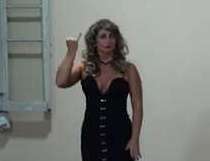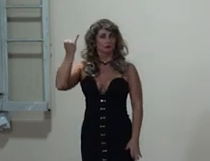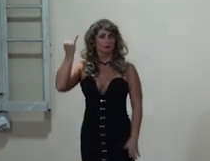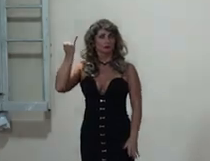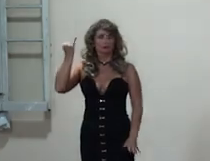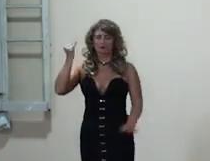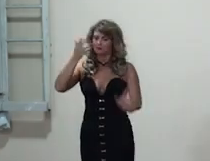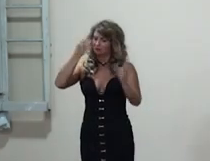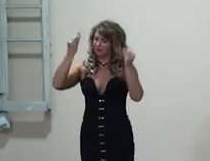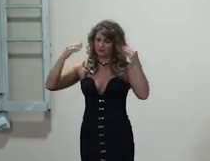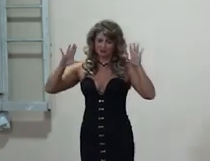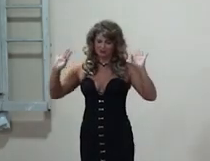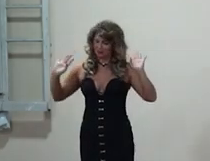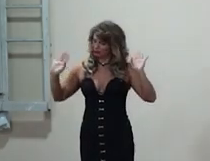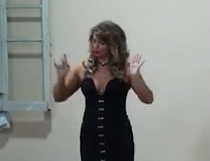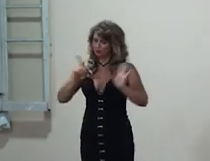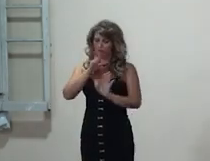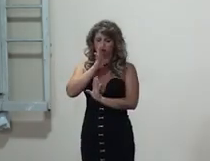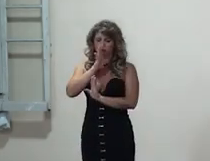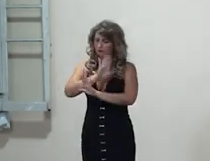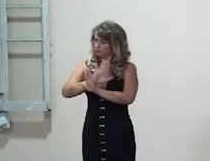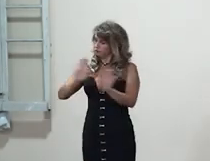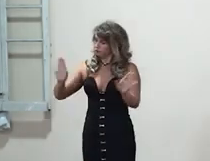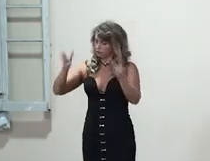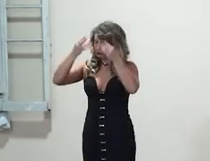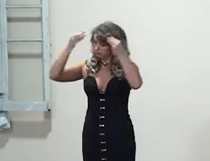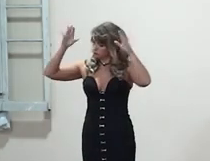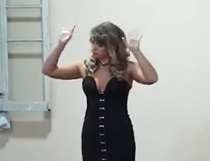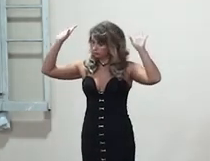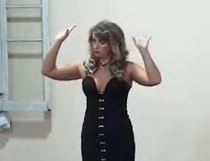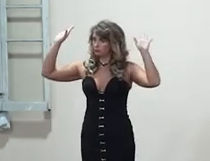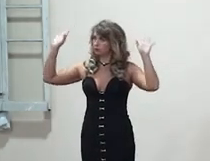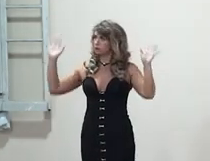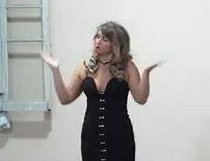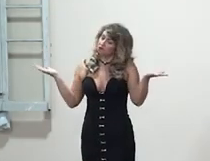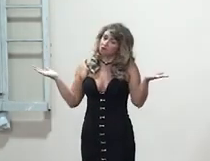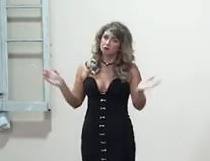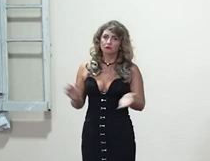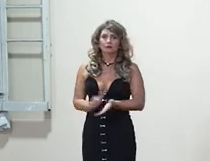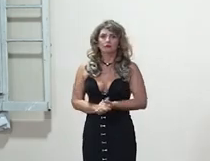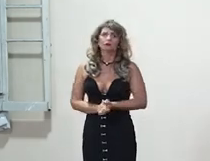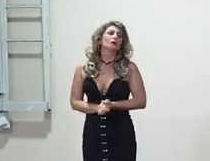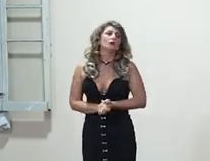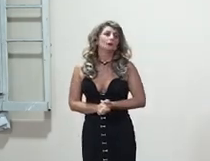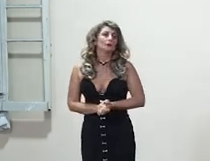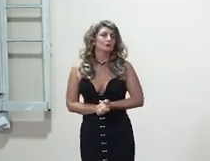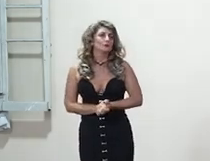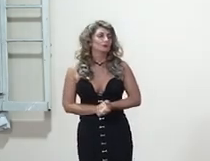Não, esqueça. Bom,